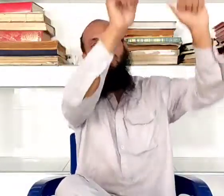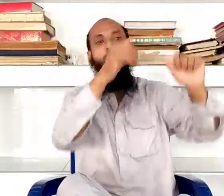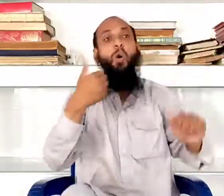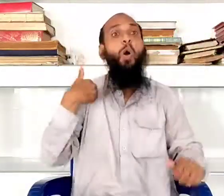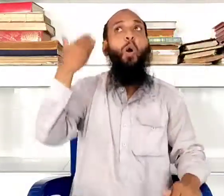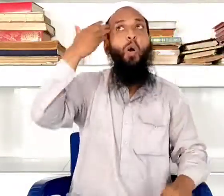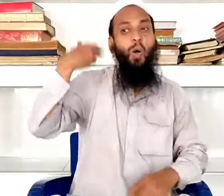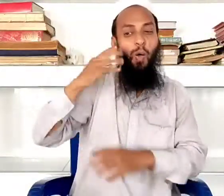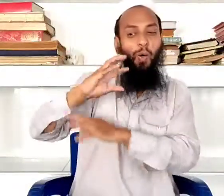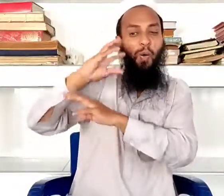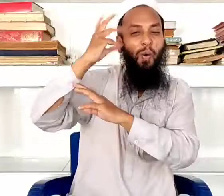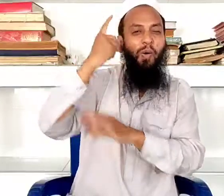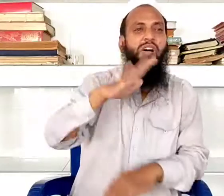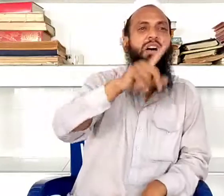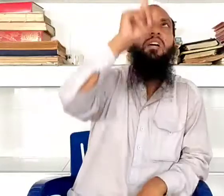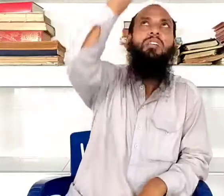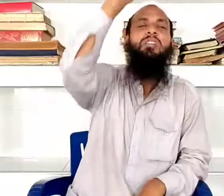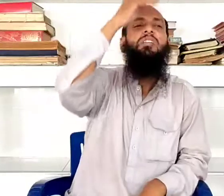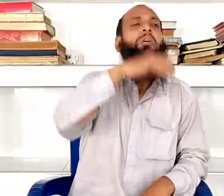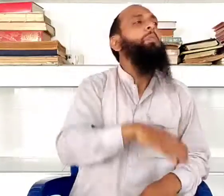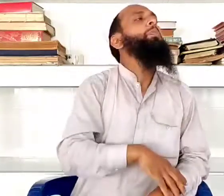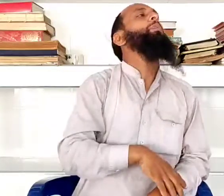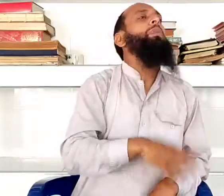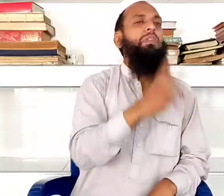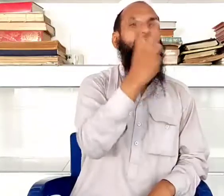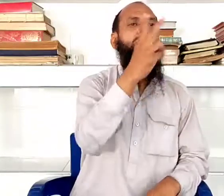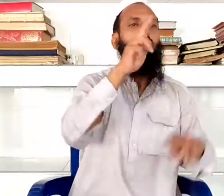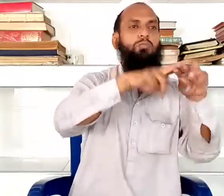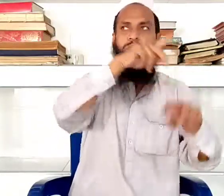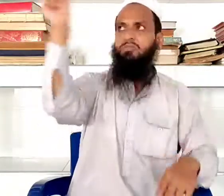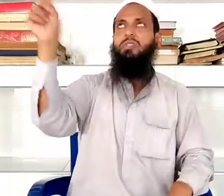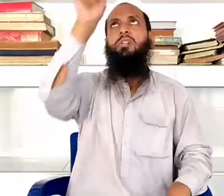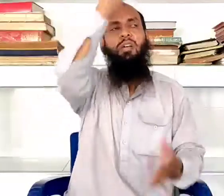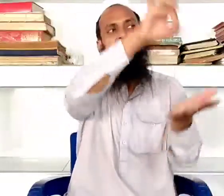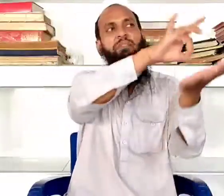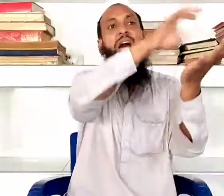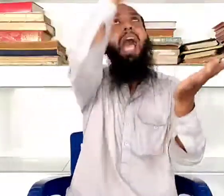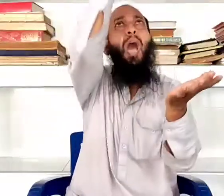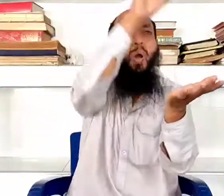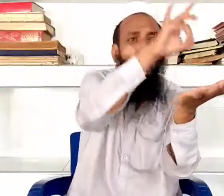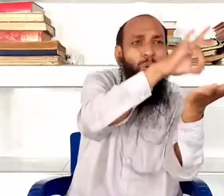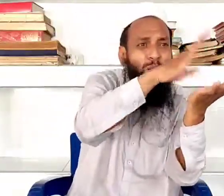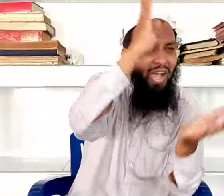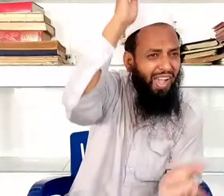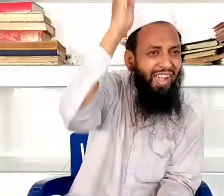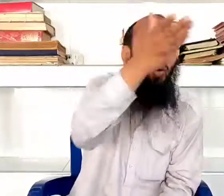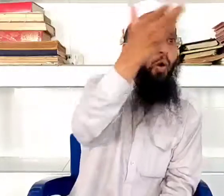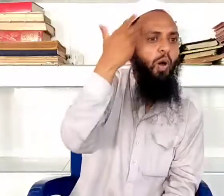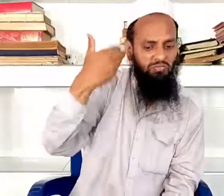رضی اللہ تعالی عنہ نے ایک ہی بار دے اندر مرحب کو قبر کر کے جناب نیزہ نابود کر دیتا